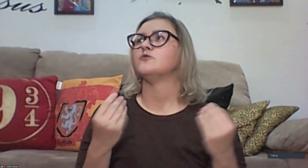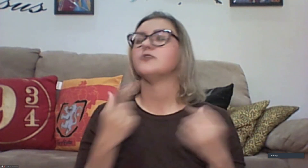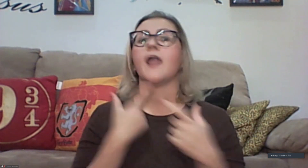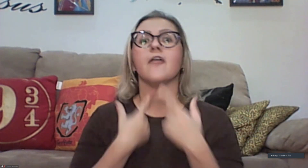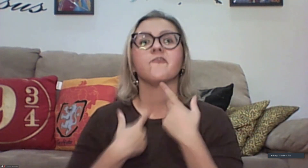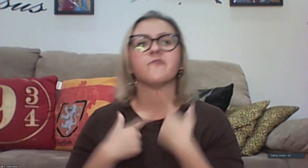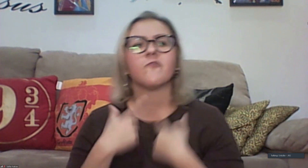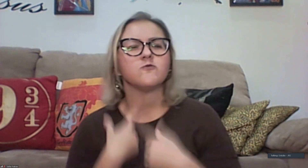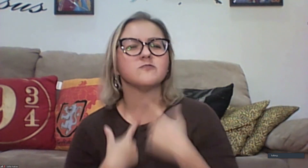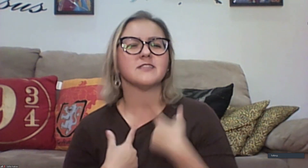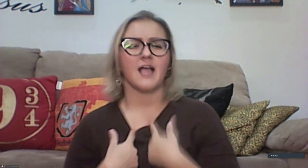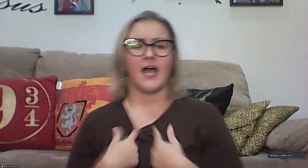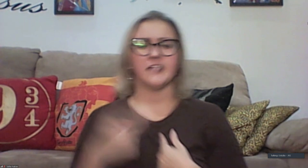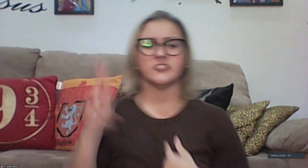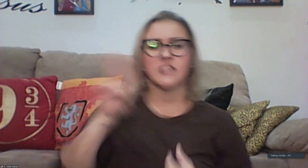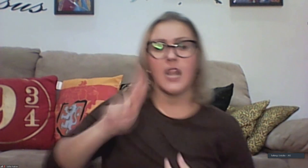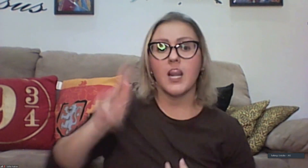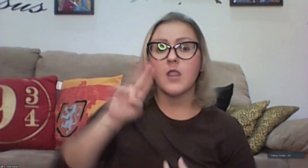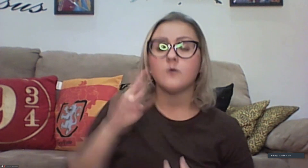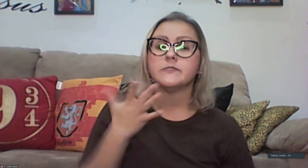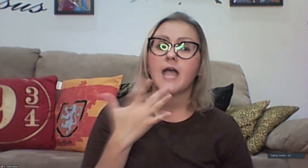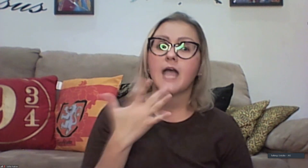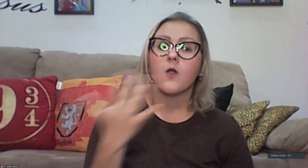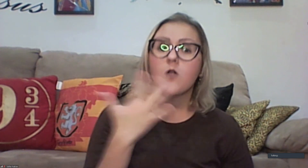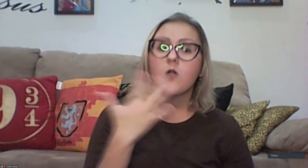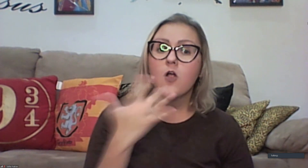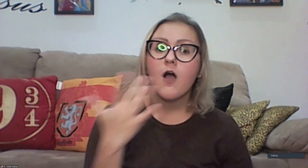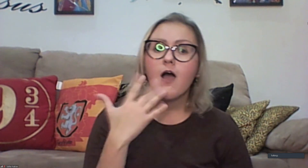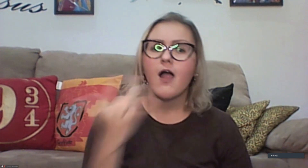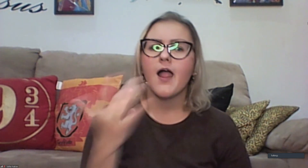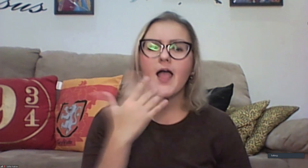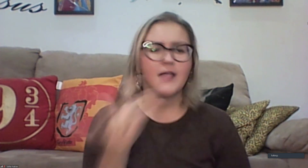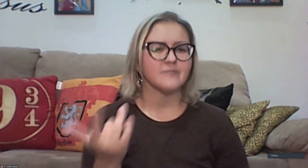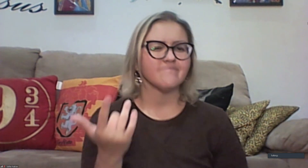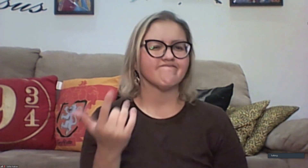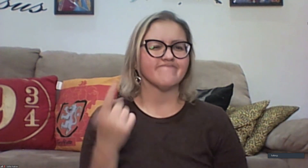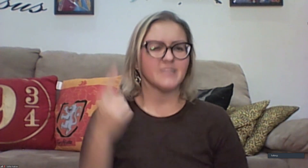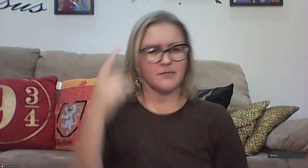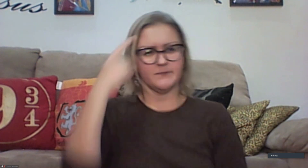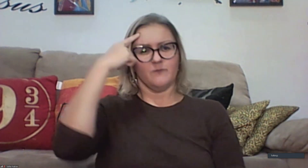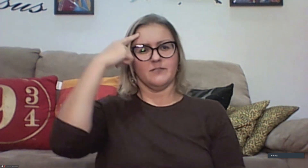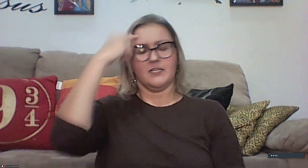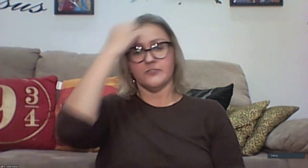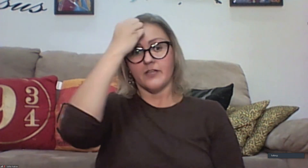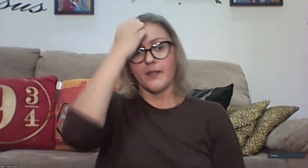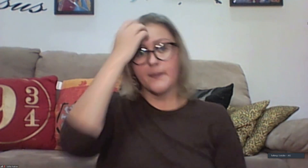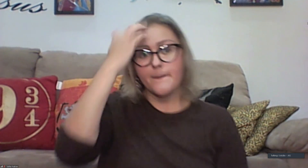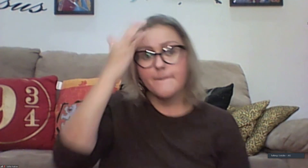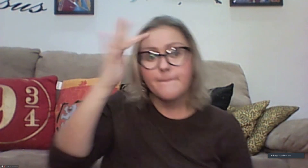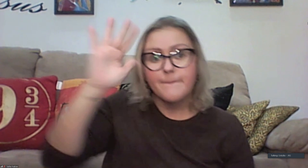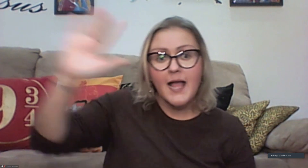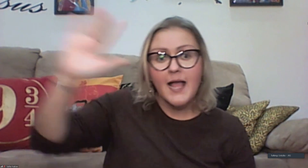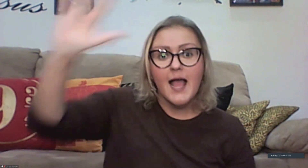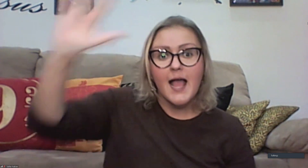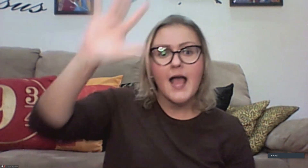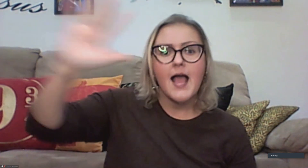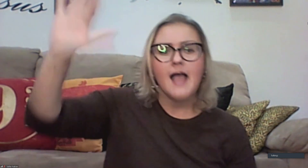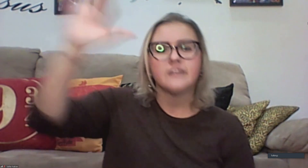muitas ideias. Ele tem vontade, assim, entre aspas, o pensamento dele é colorido, as